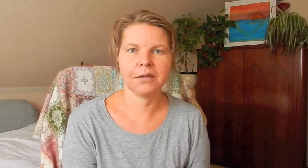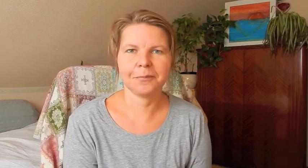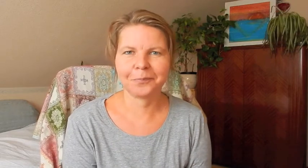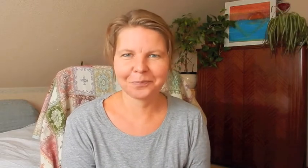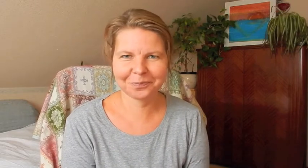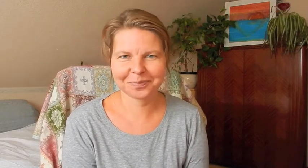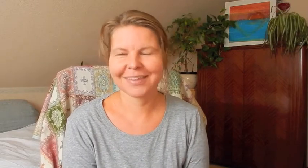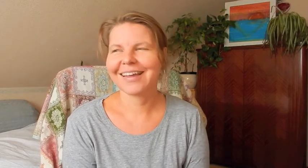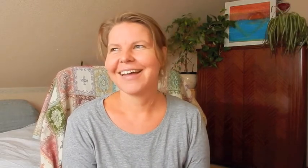Leben.